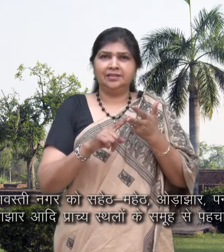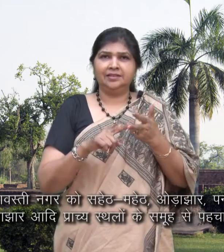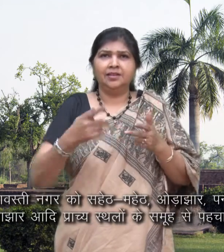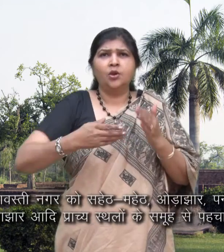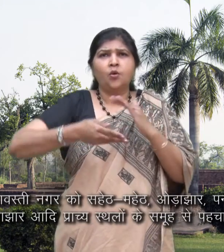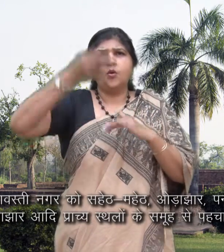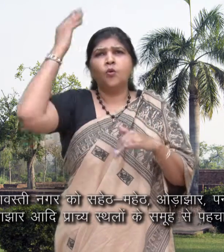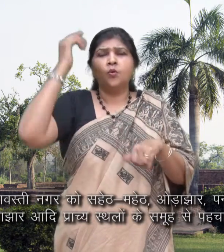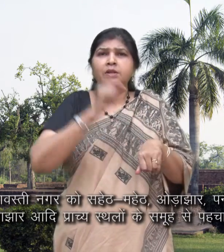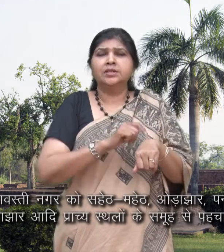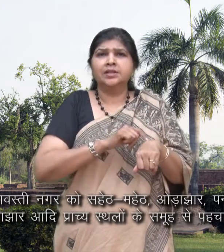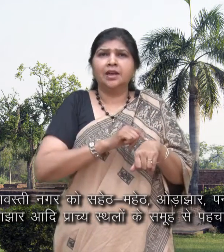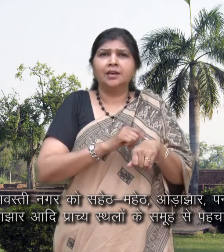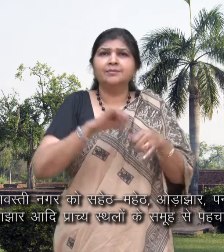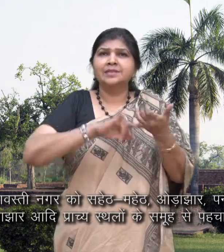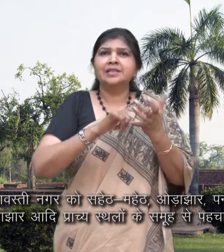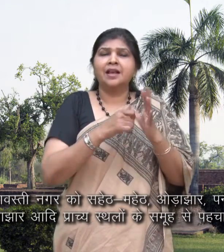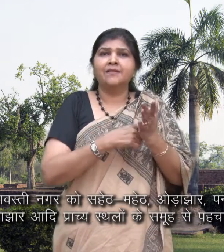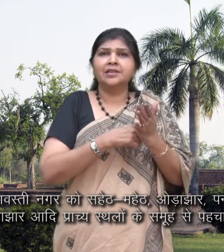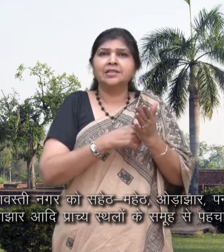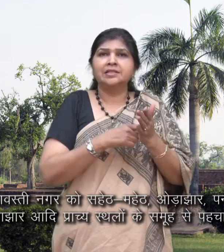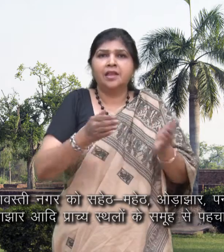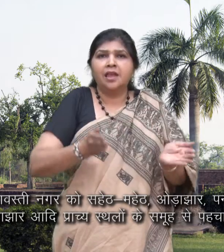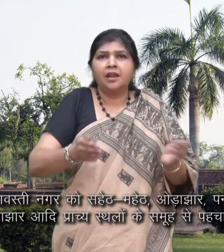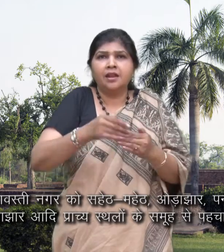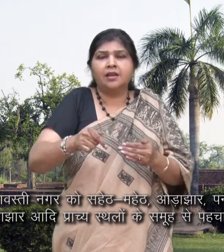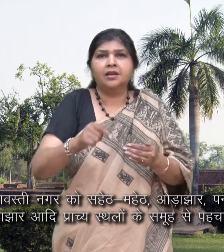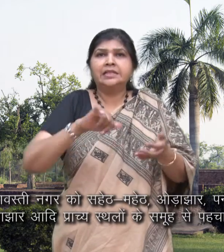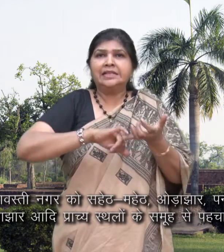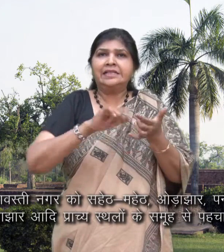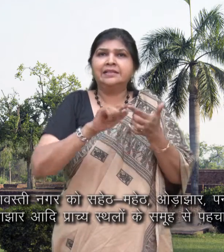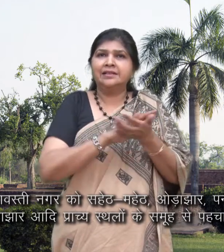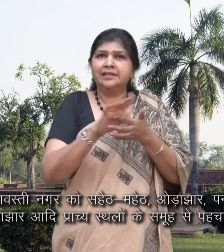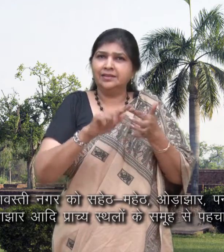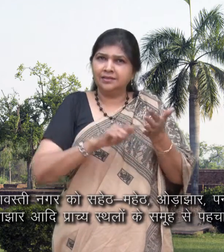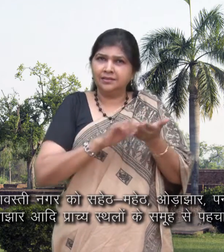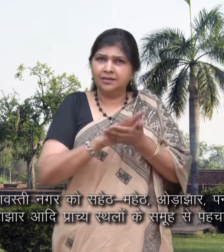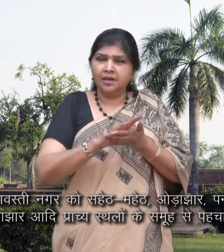प्राचीन श्रावस्ती नगर को सहेठ, महेठ,